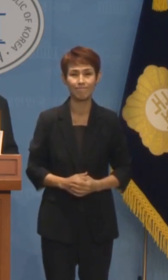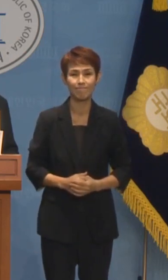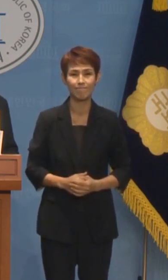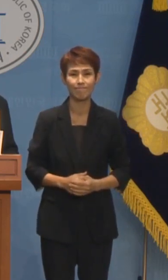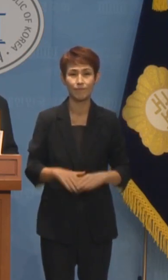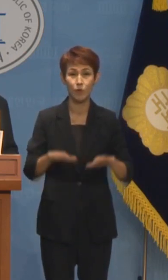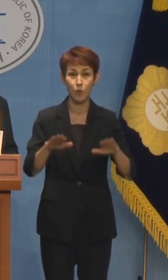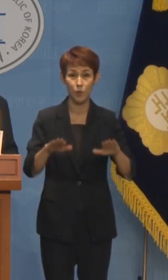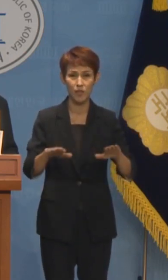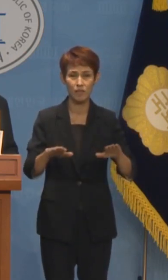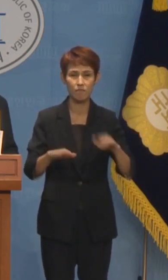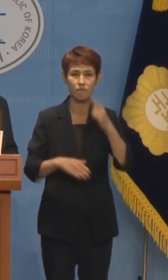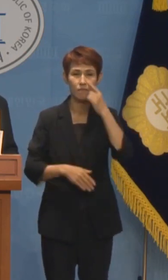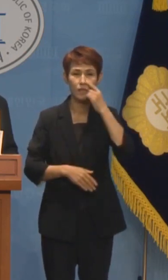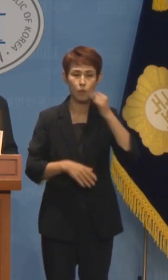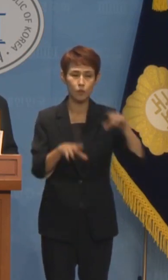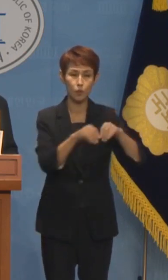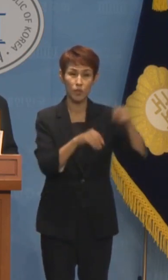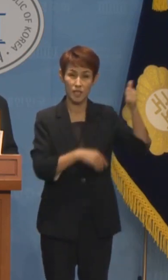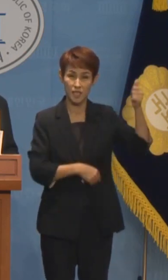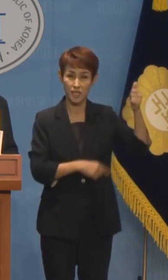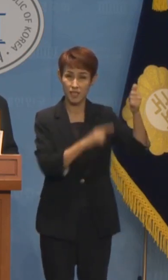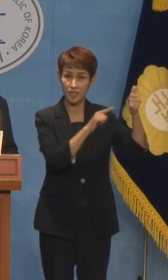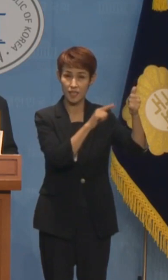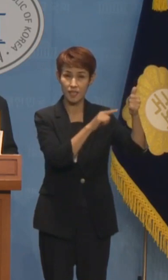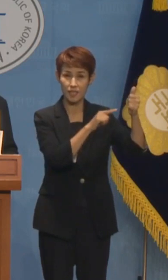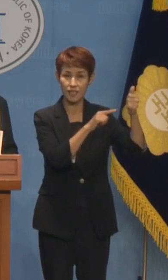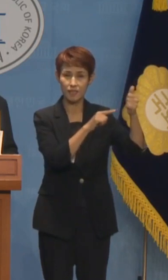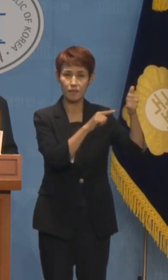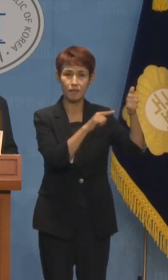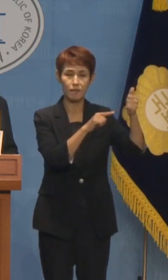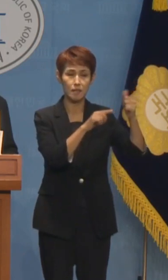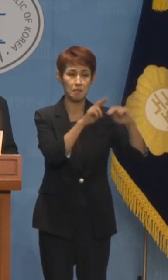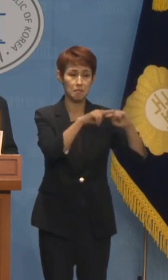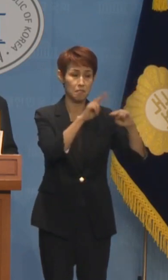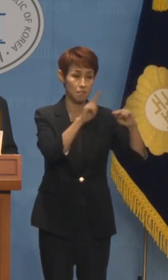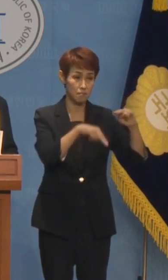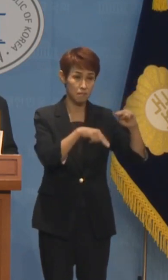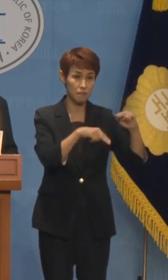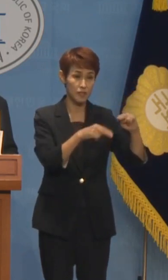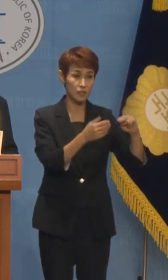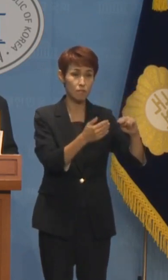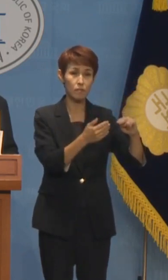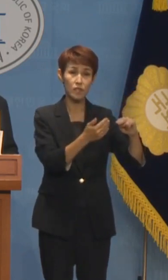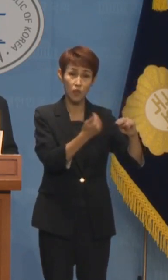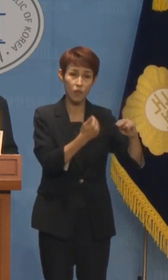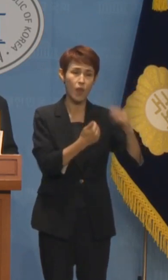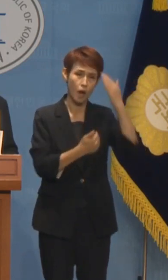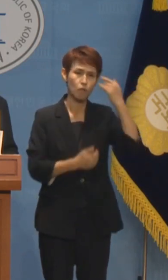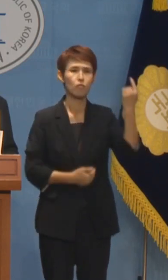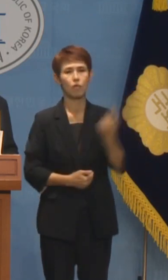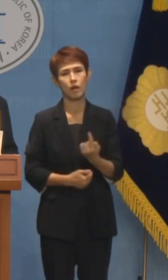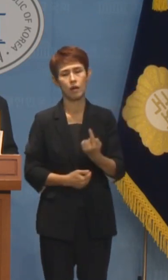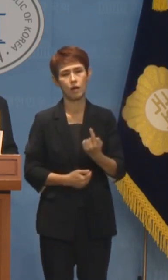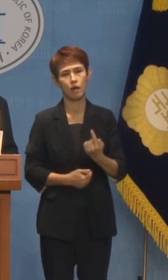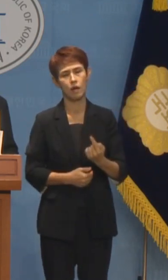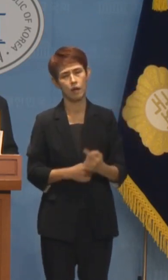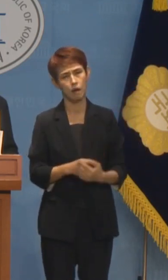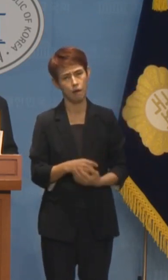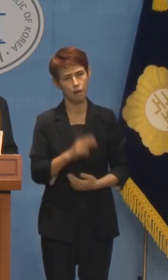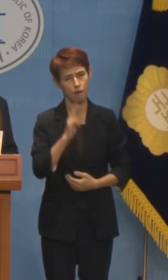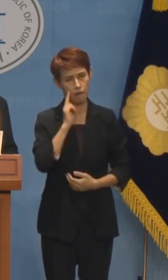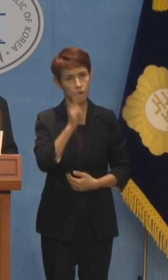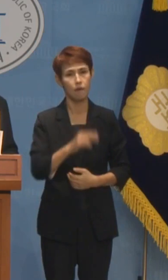오늘 기시다 일본 총리가 퇴임 직전에 대한민국을 방문한다고 합니다 있을 수 없는 일입니다